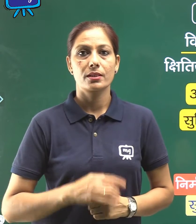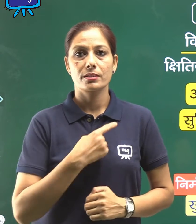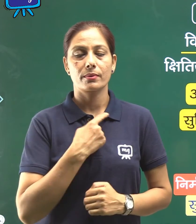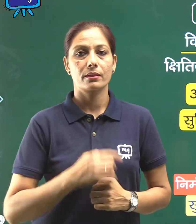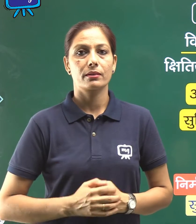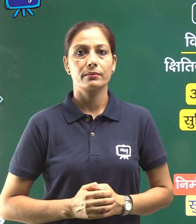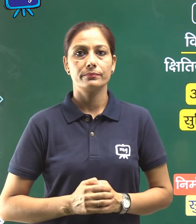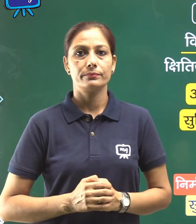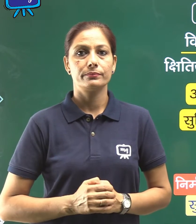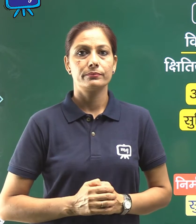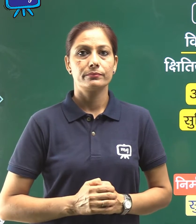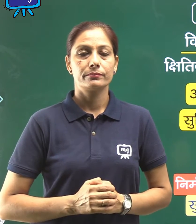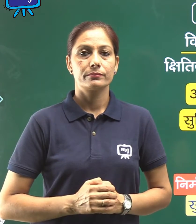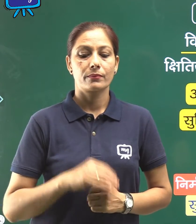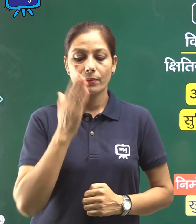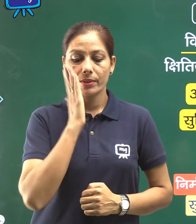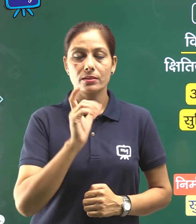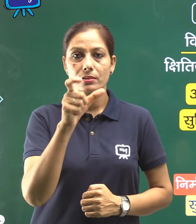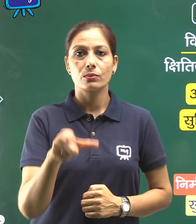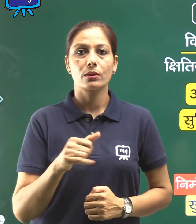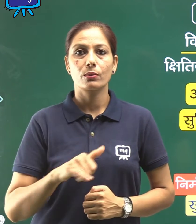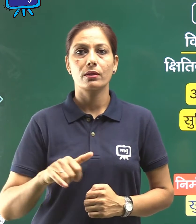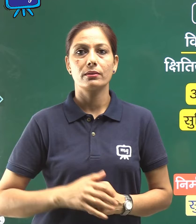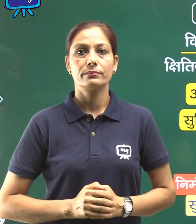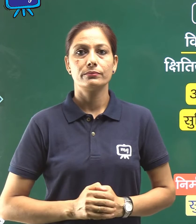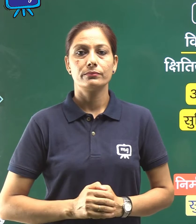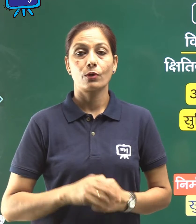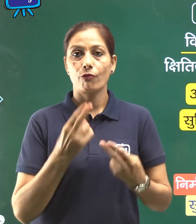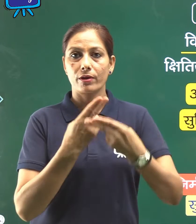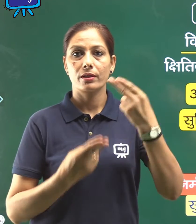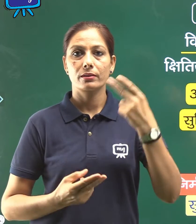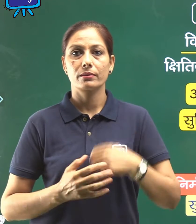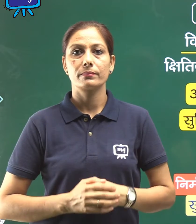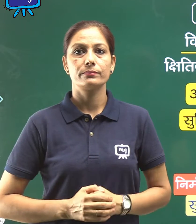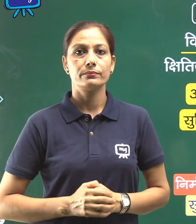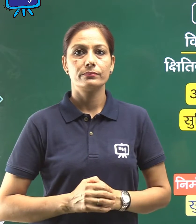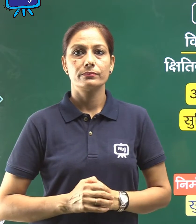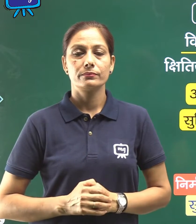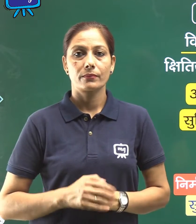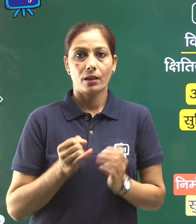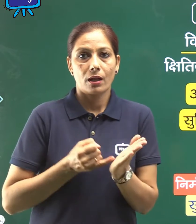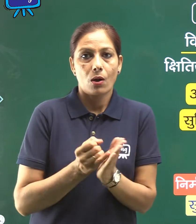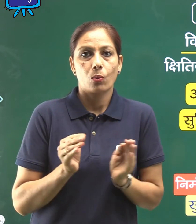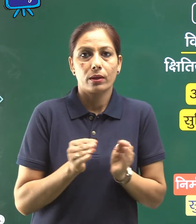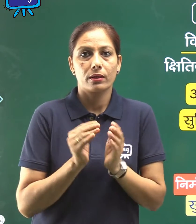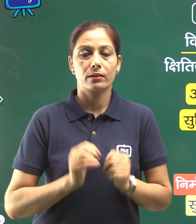जिसमें पंत जी द्वारा वर्णित गांव की